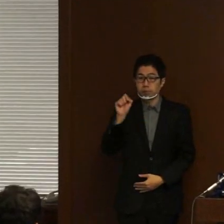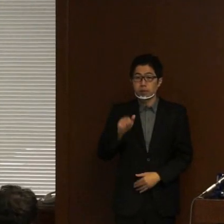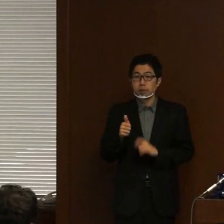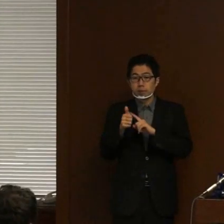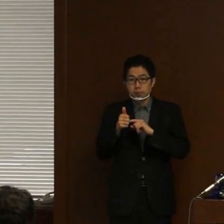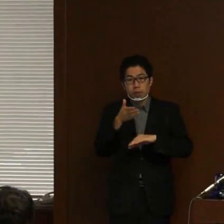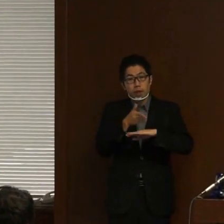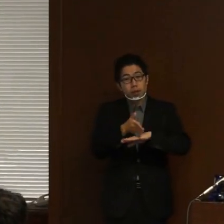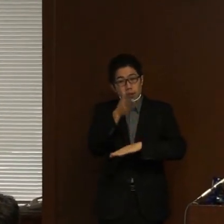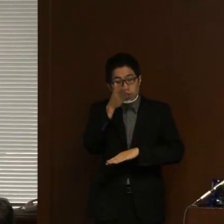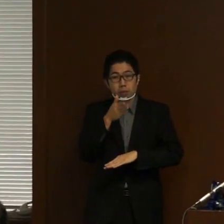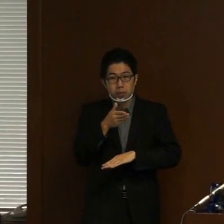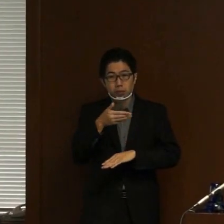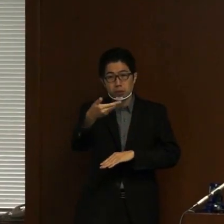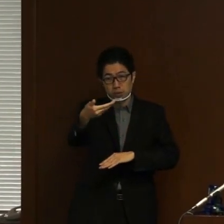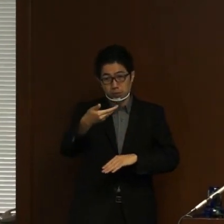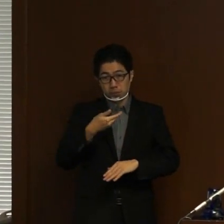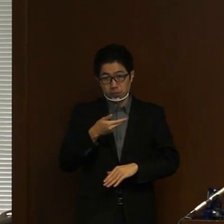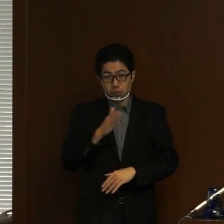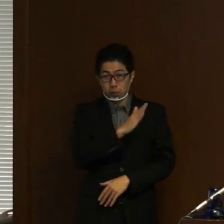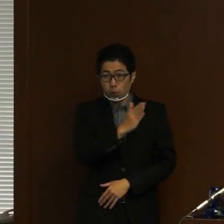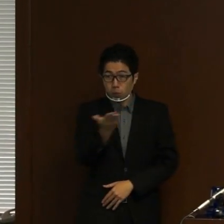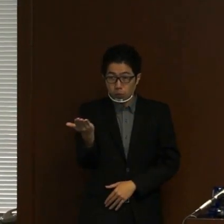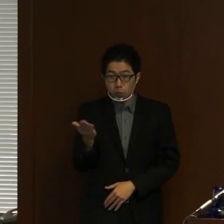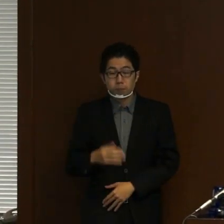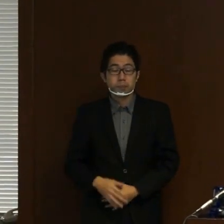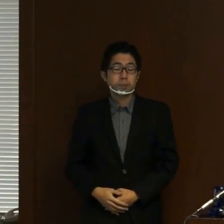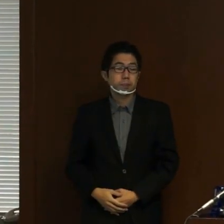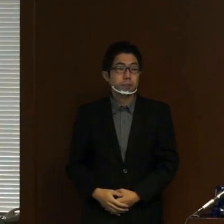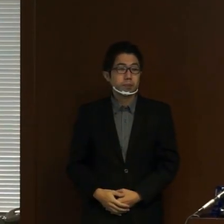では質問をお受けしたいと思います。